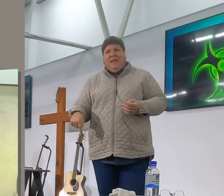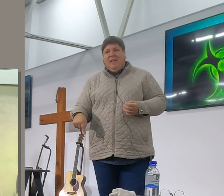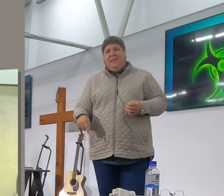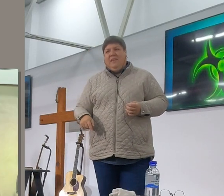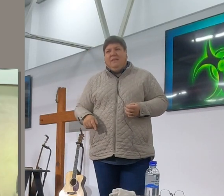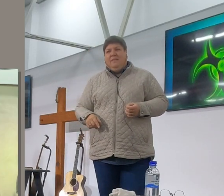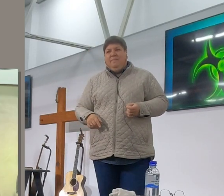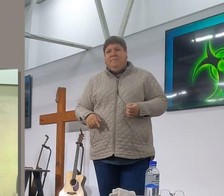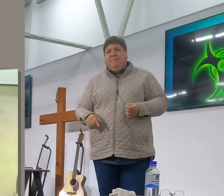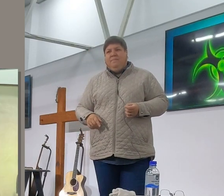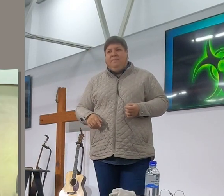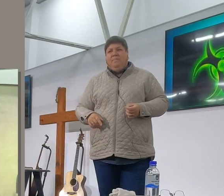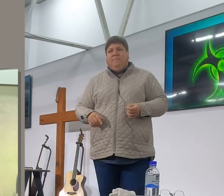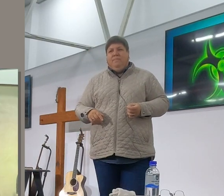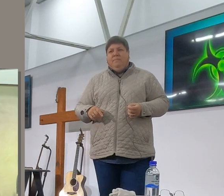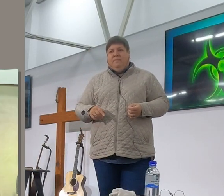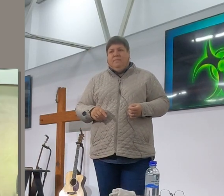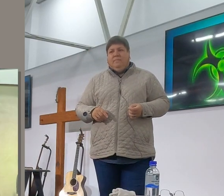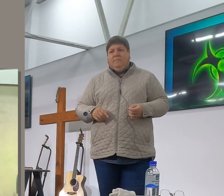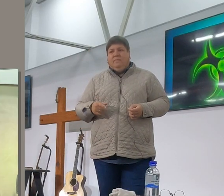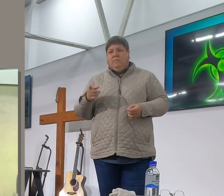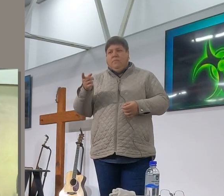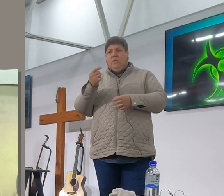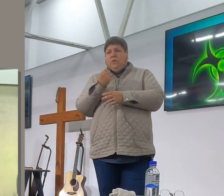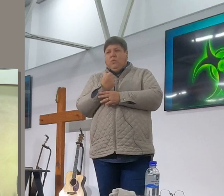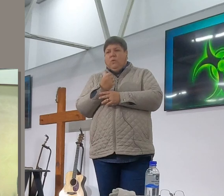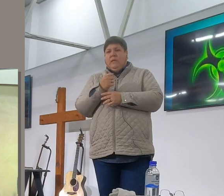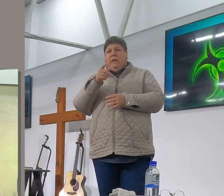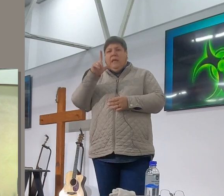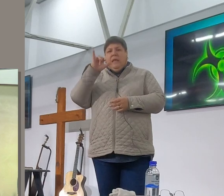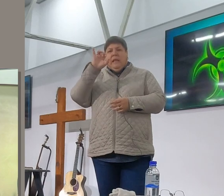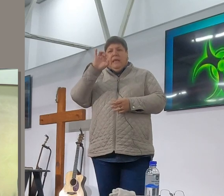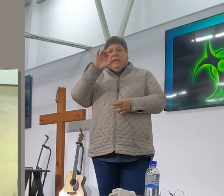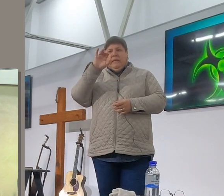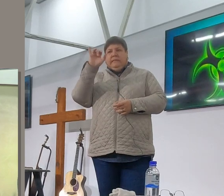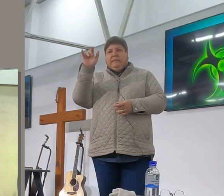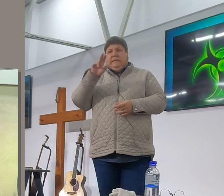ons kultuur. Nou, ek het vir Dr. Liesel Krieger vanoggend hierso.